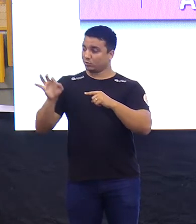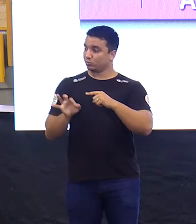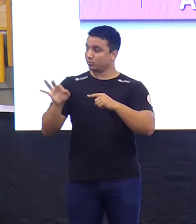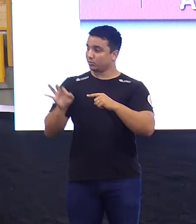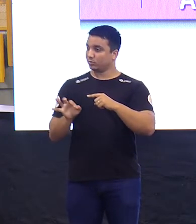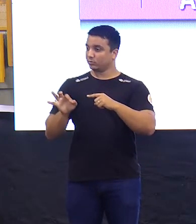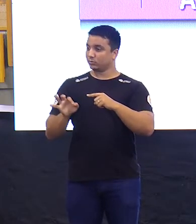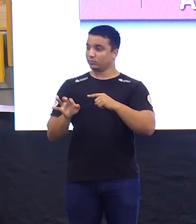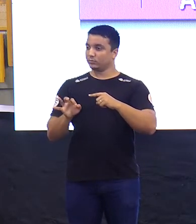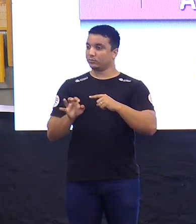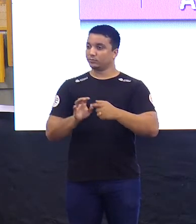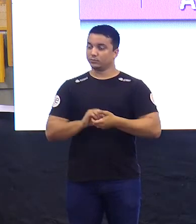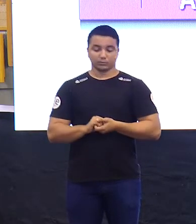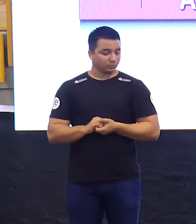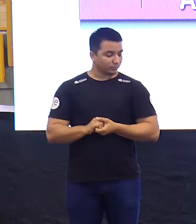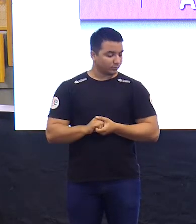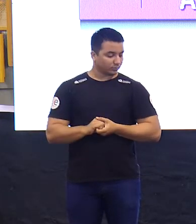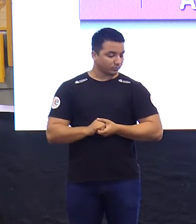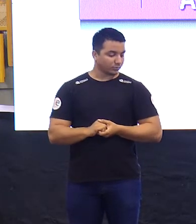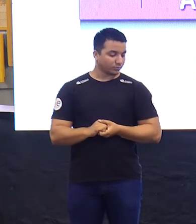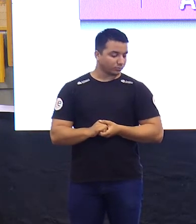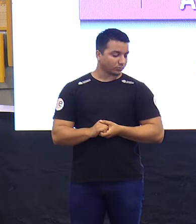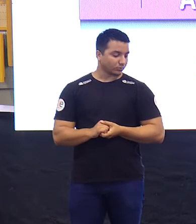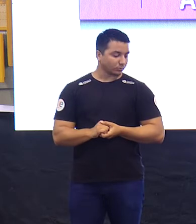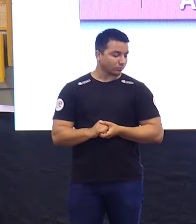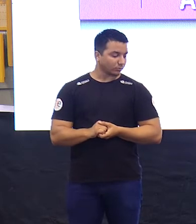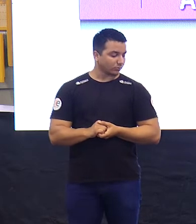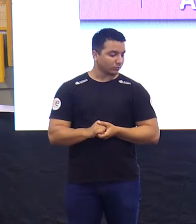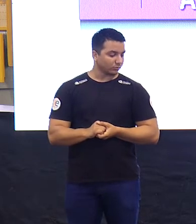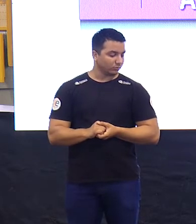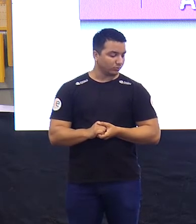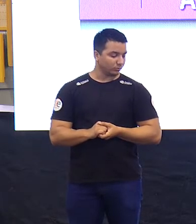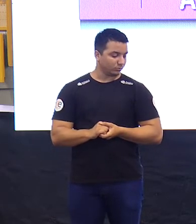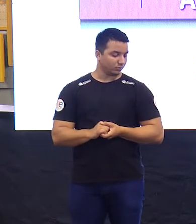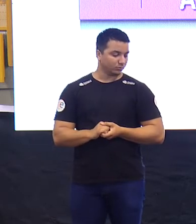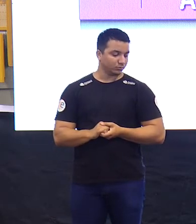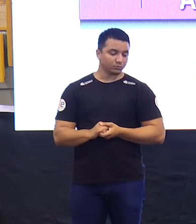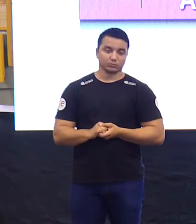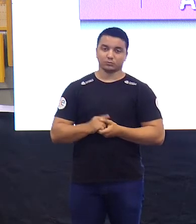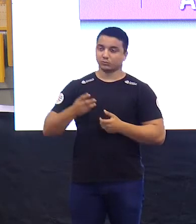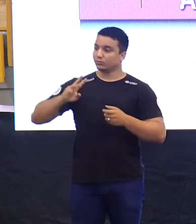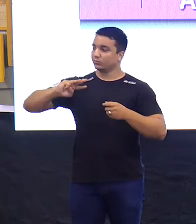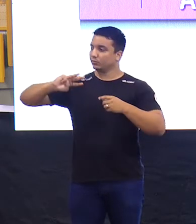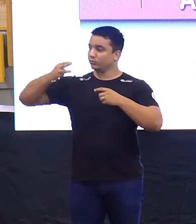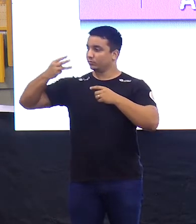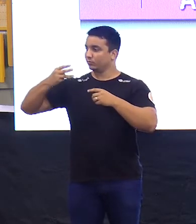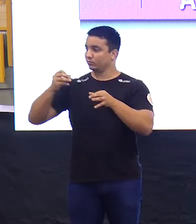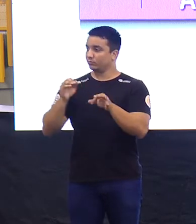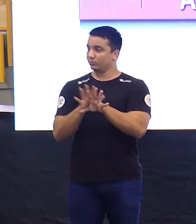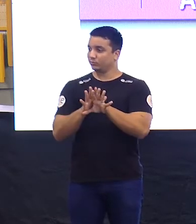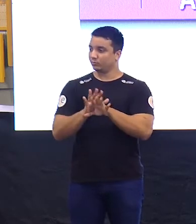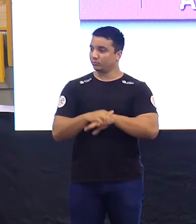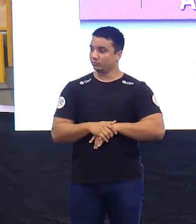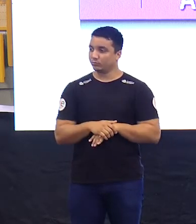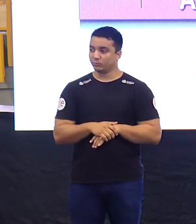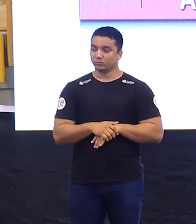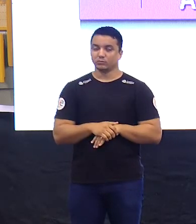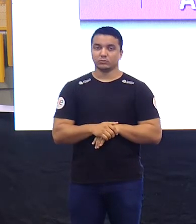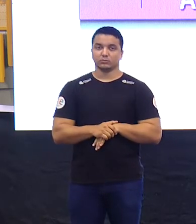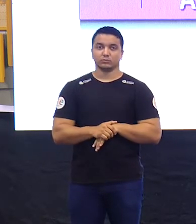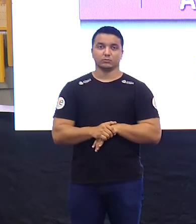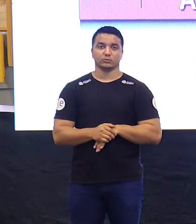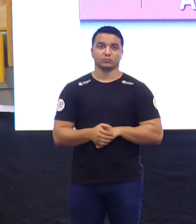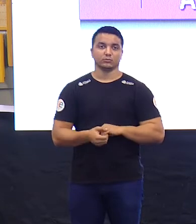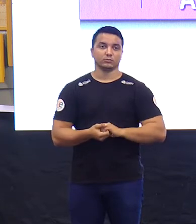200%. Ele foi para 300%. Ele triplicou.